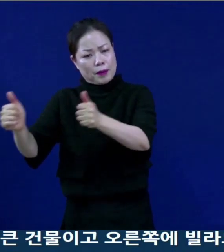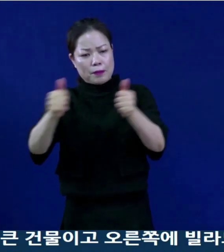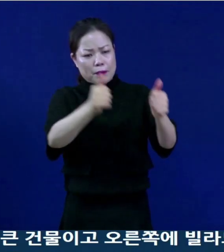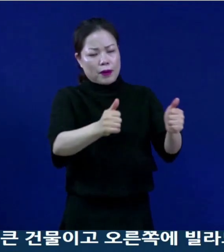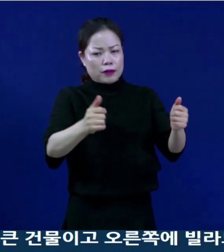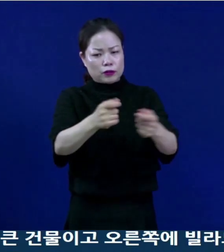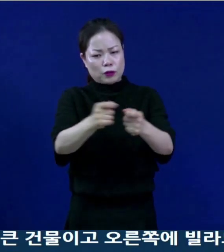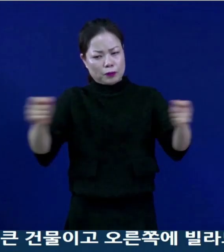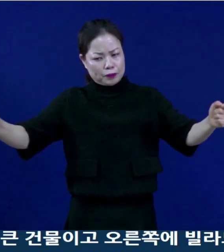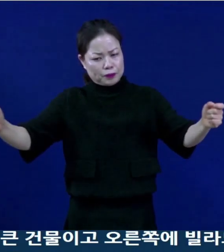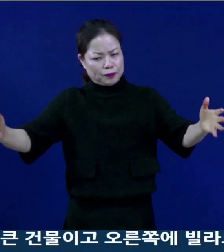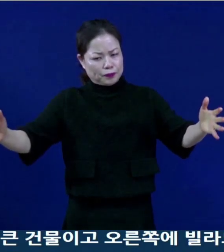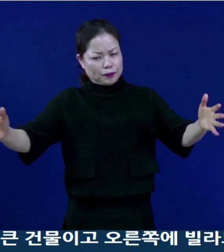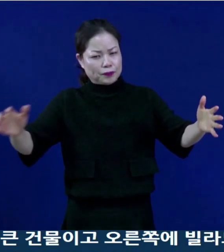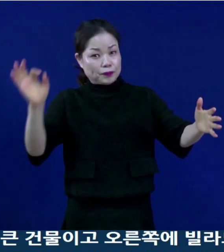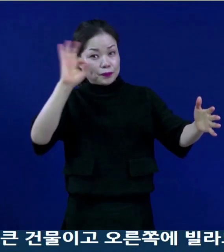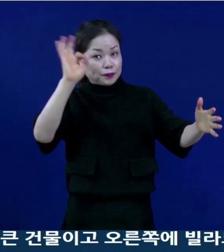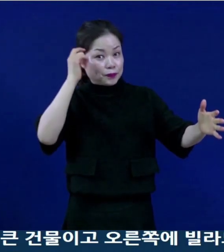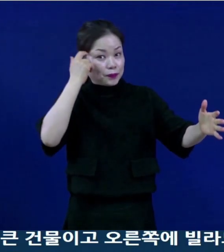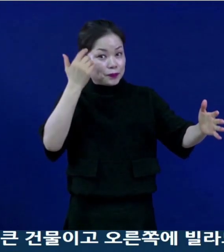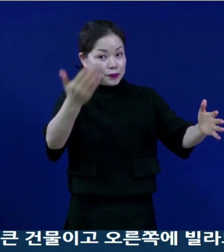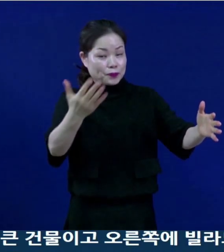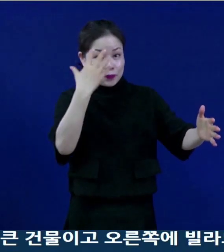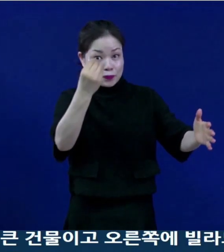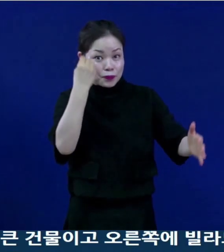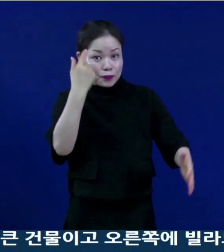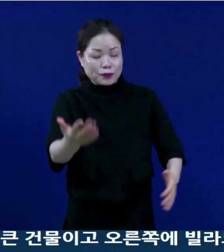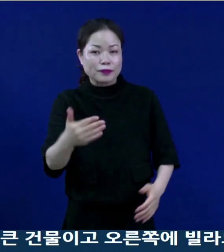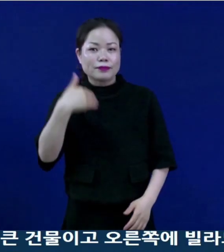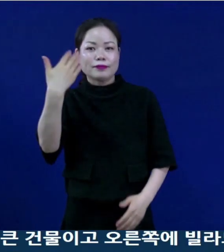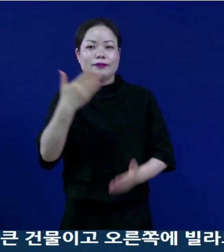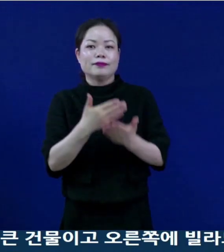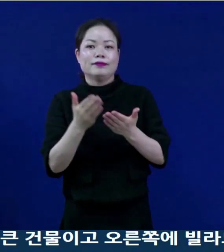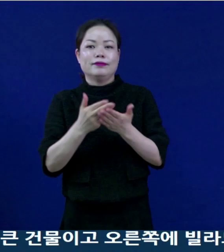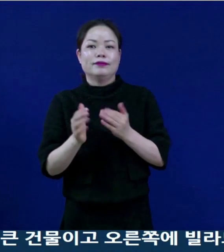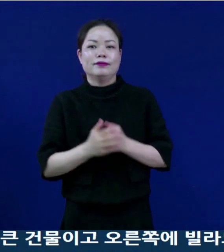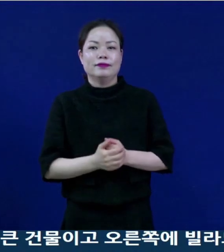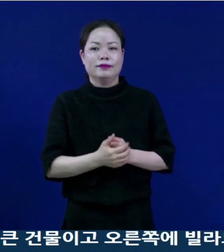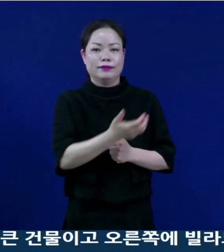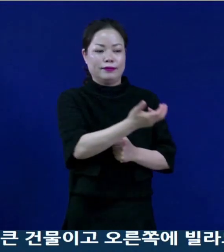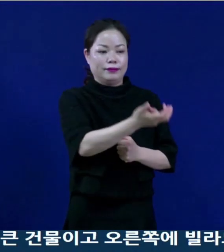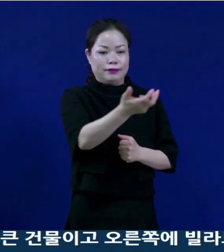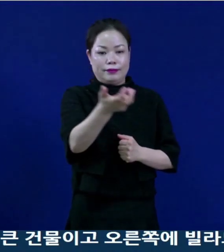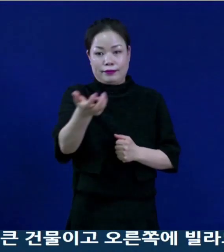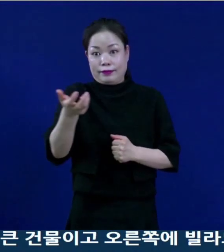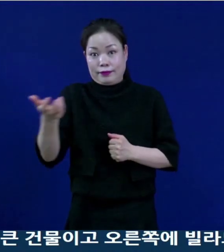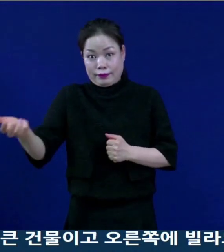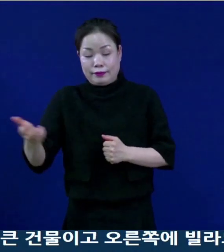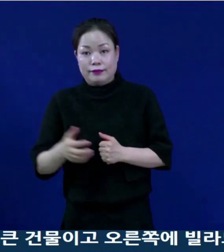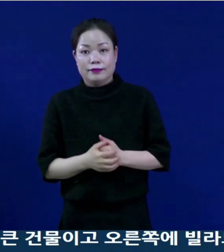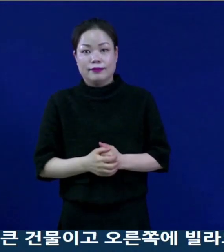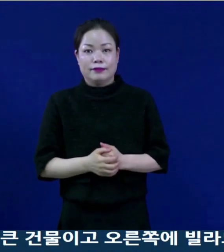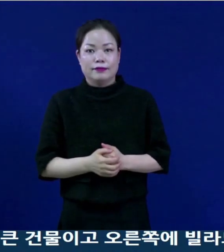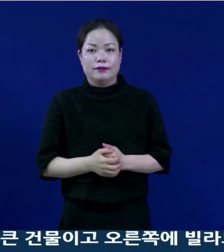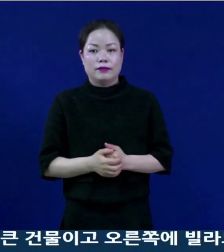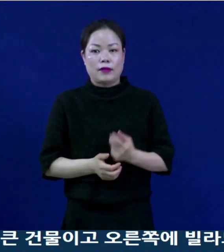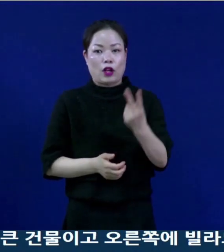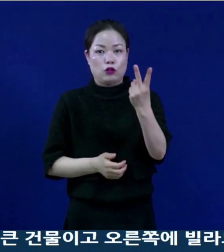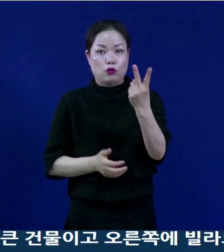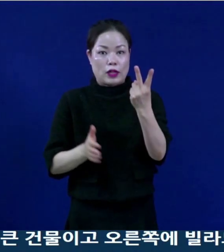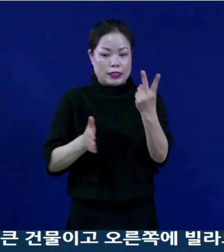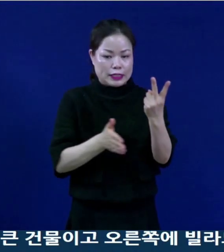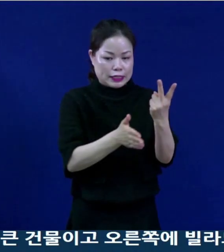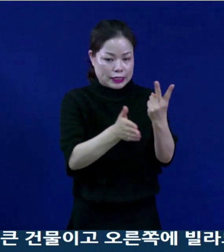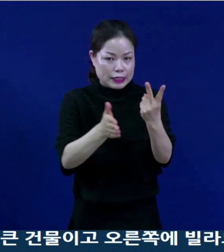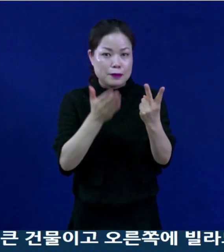점입니다. 찾으셨습니까? 다음 그림 봐주시면 이동 경로를 잡아봤습니다. 한 두 가지 길로